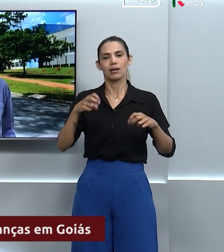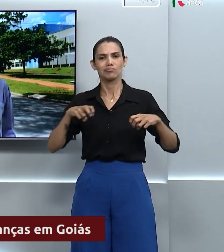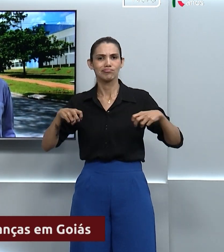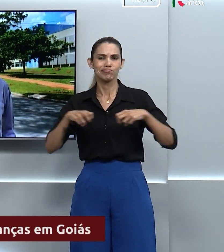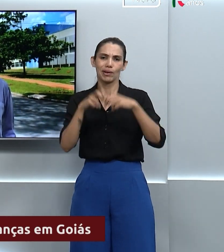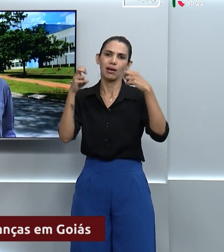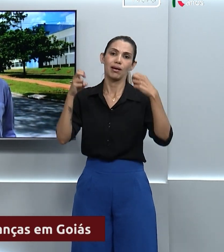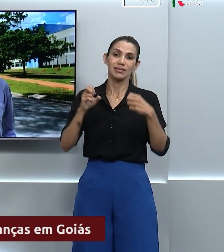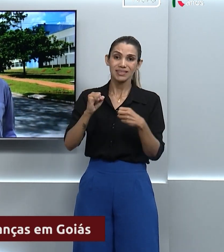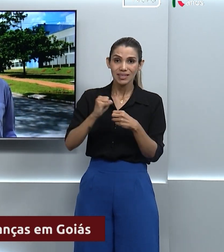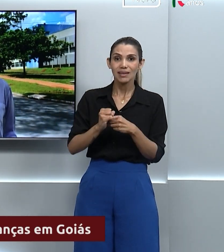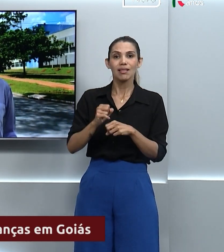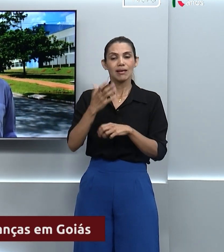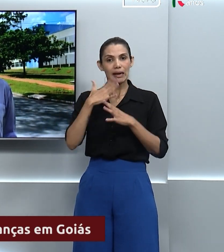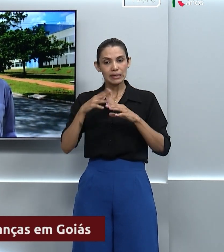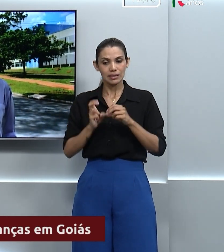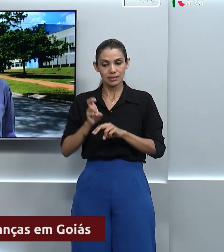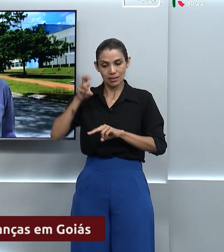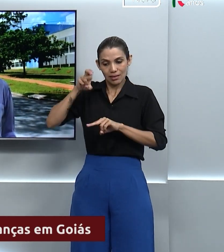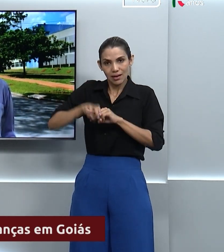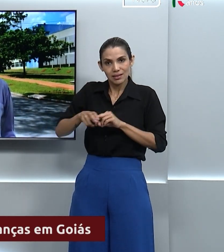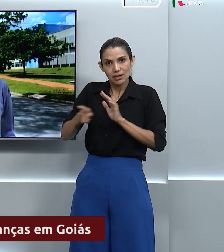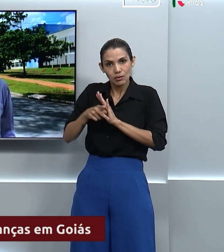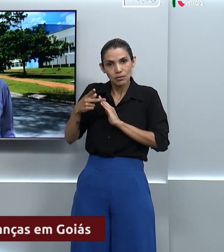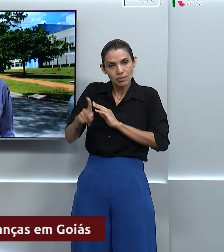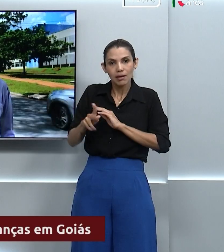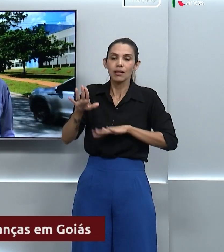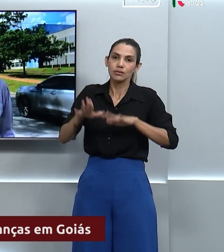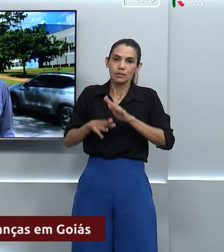ou no assento de elevação, talvez não seja tão grave.